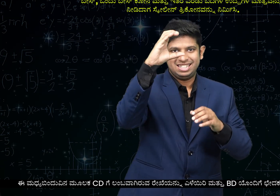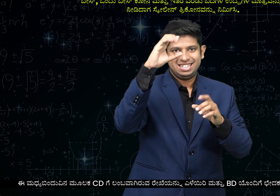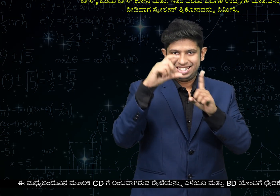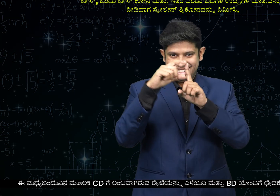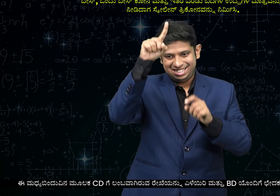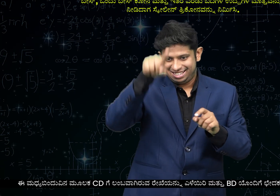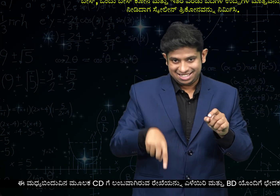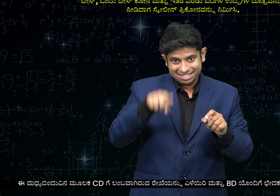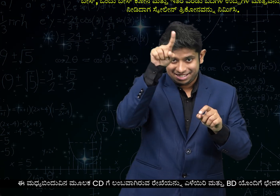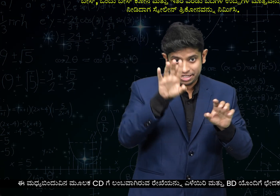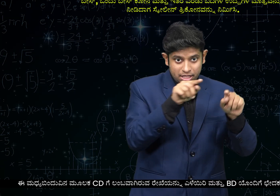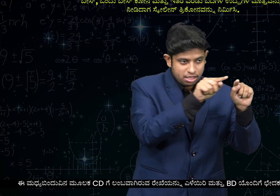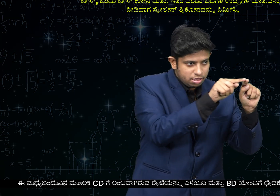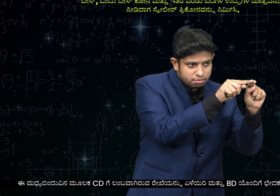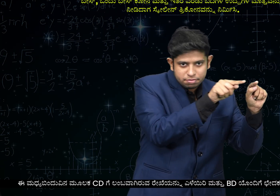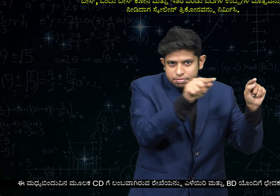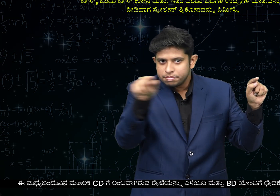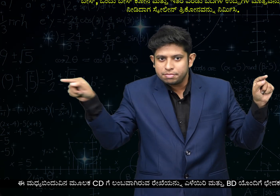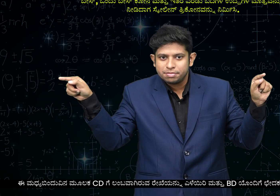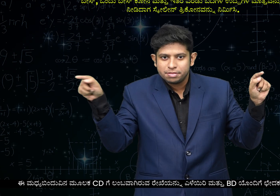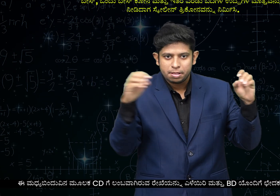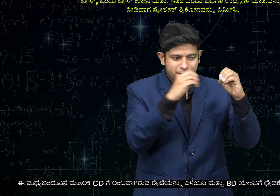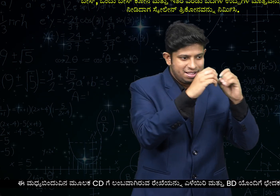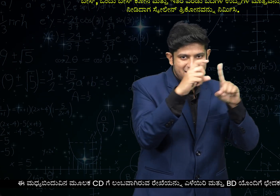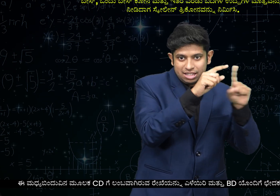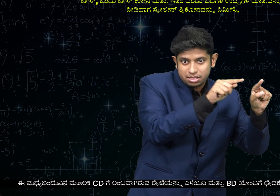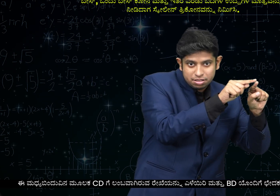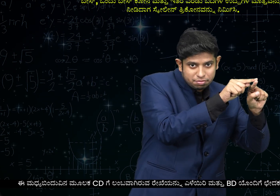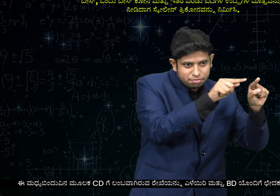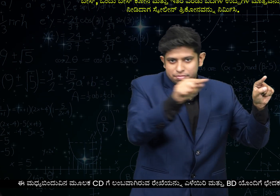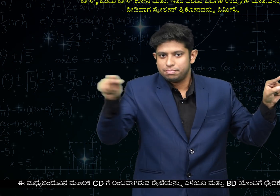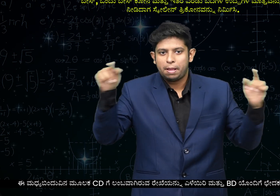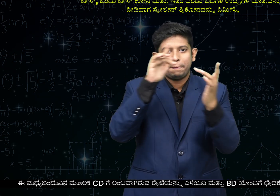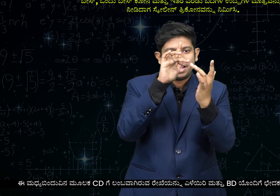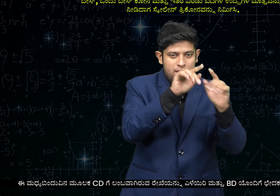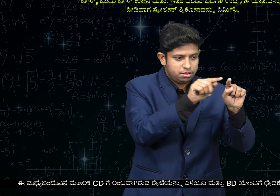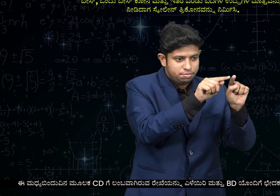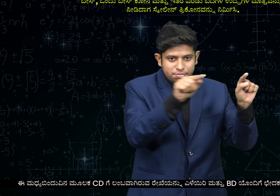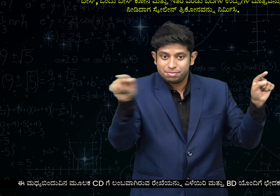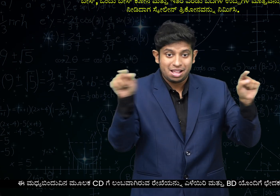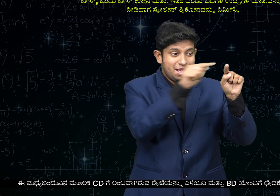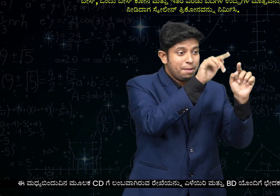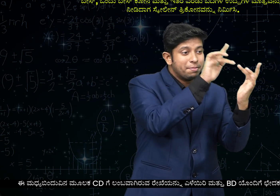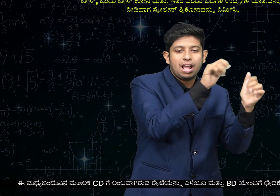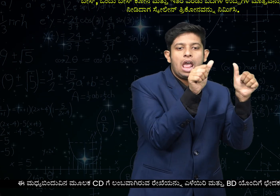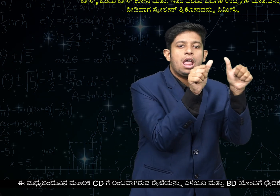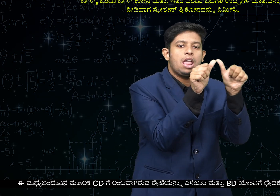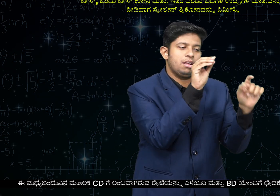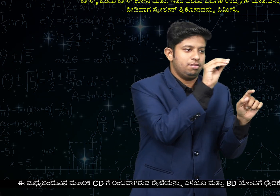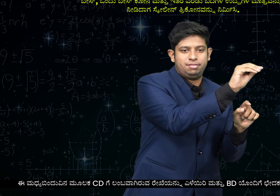ಈ ಮಧ್ಯಬಿಂದುವಿನ ಮೂಲಕ ಸಿಡಿಗೆ ಲಂಬವಾಗಿರುವ ರೇಖೆಯನ್ನು ಎಳೆಯಿರಿ ಮತ್ತು ಬಿಡಿಯೊಂದಿಗೆ ಛೇದಕವನ್ನು ಎ ಎಂದು